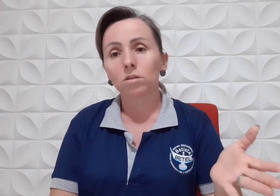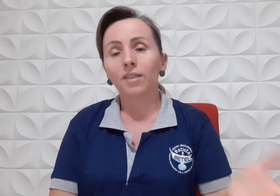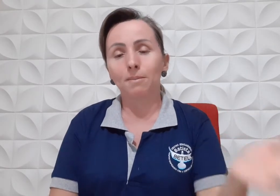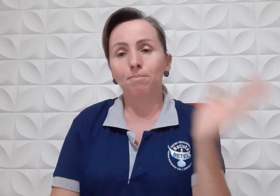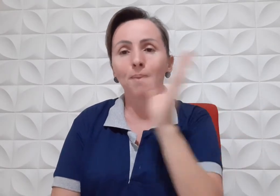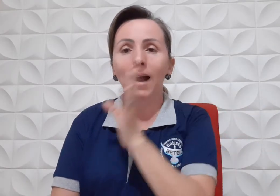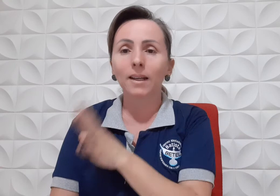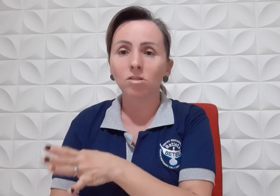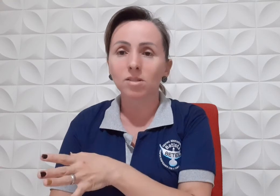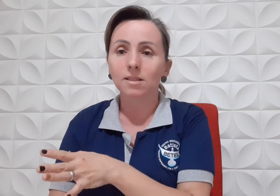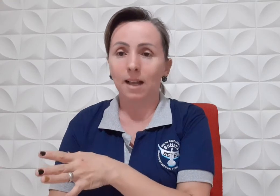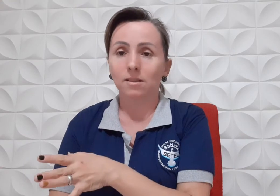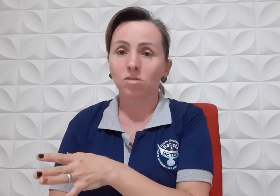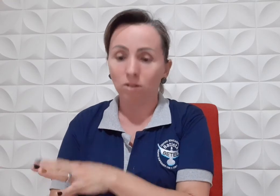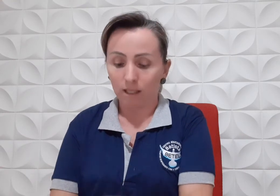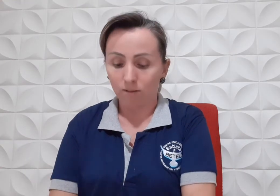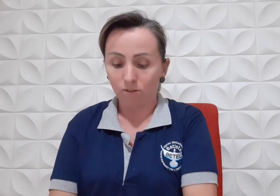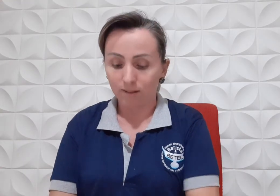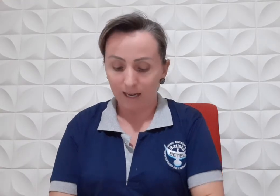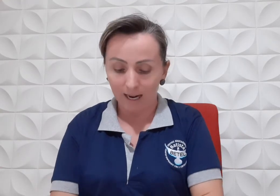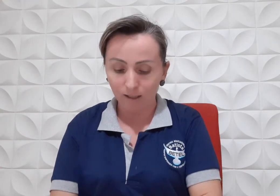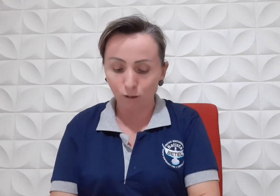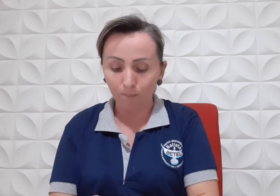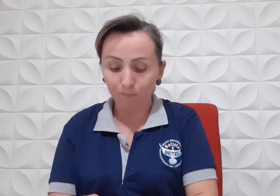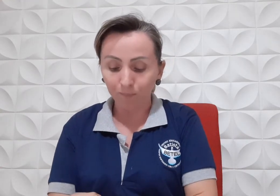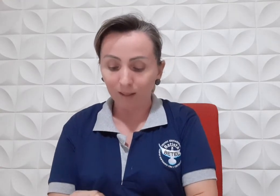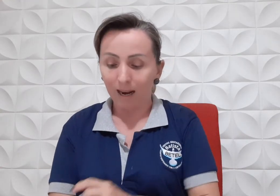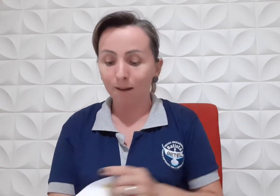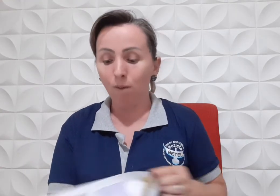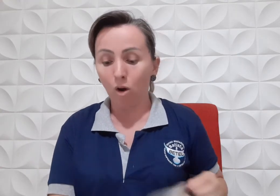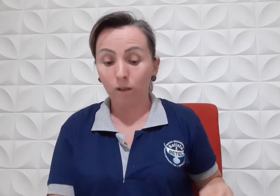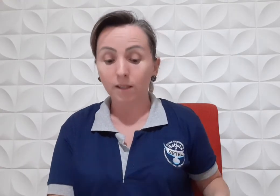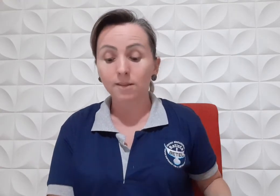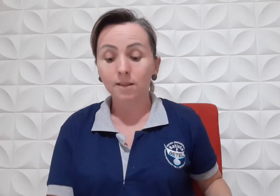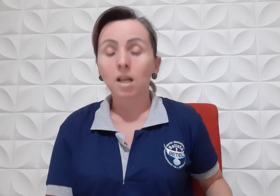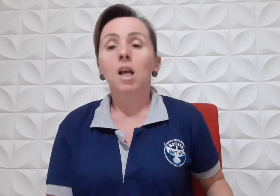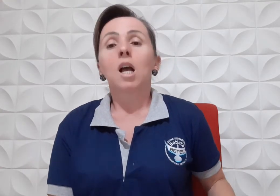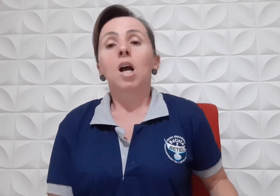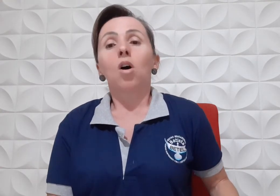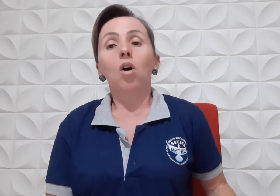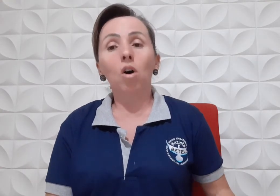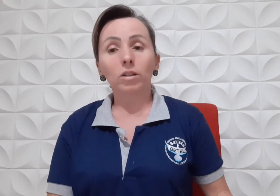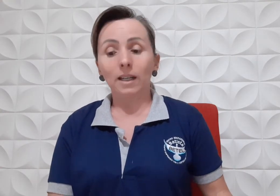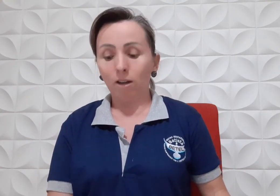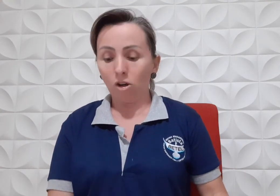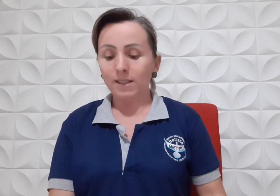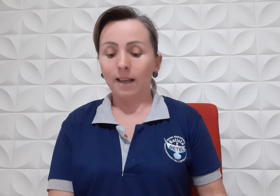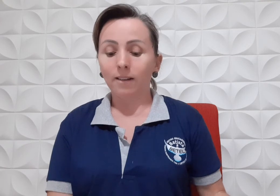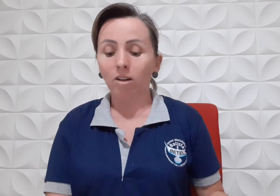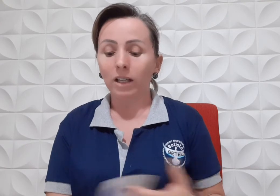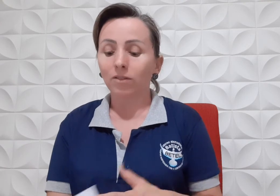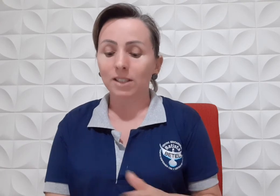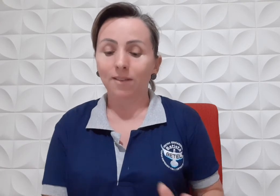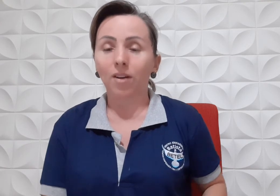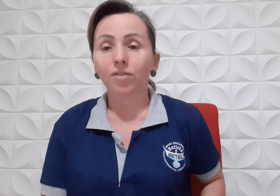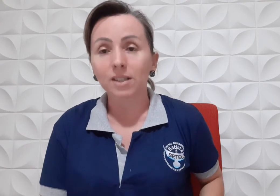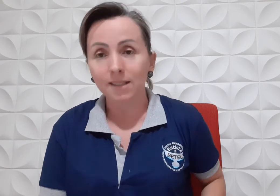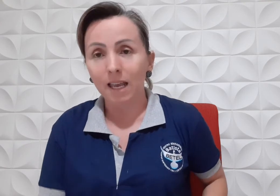vai para os Estados Unidos, certo? Amores, outra coisinha. Então, o que, que você vai fazer